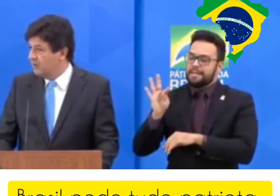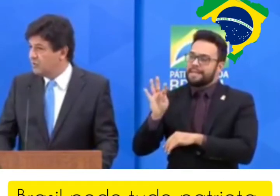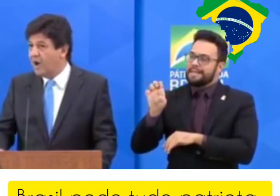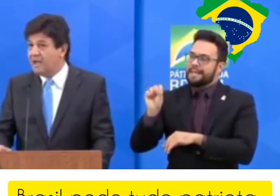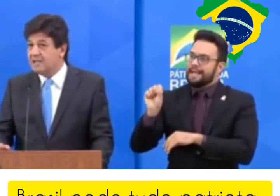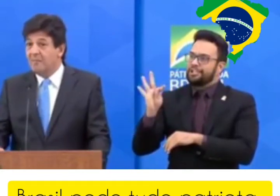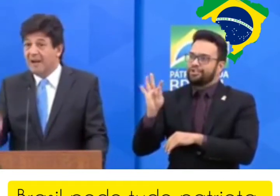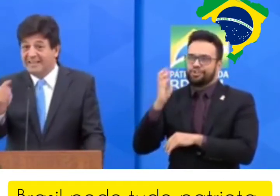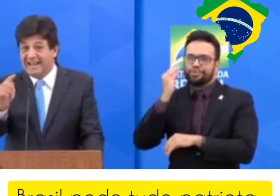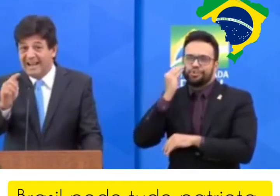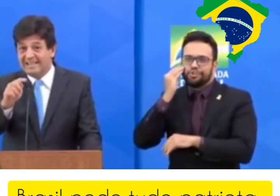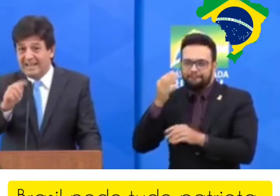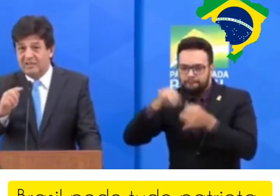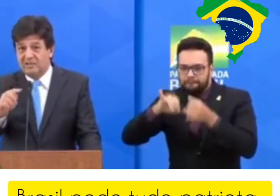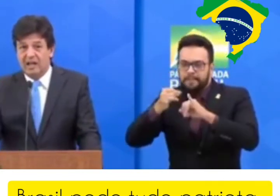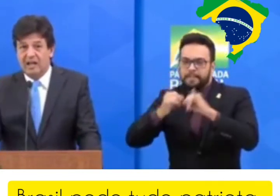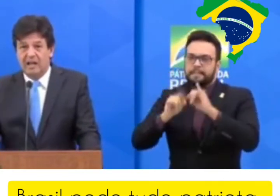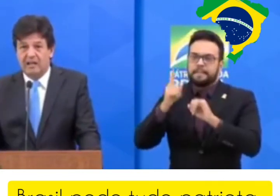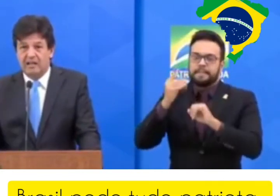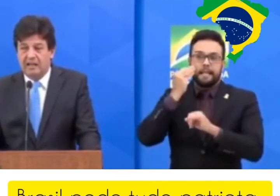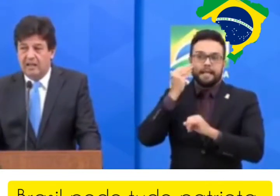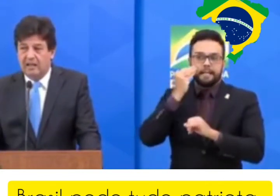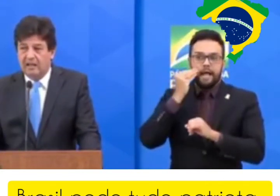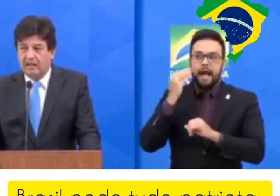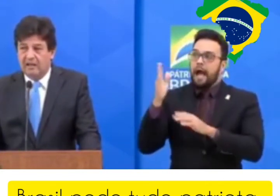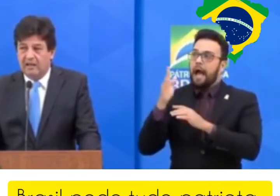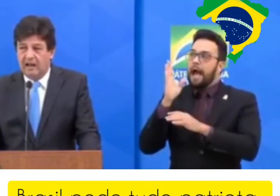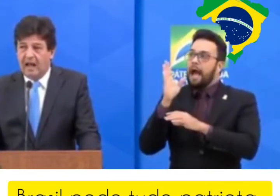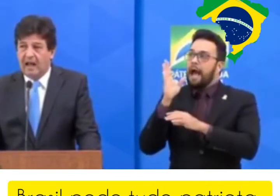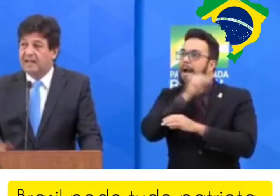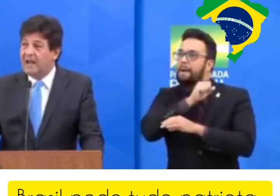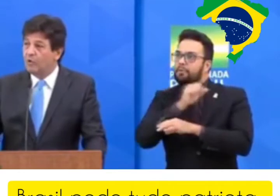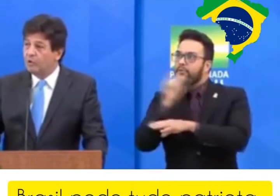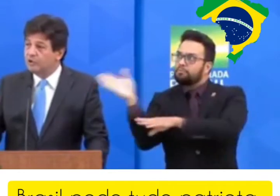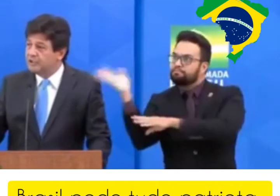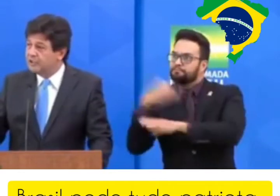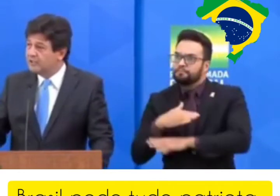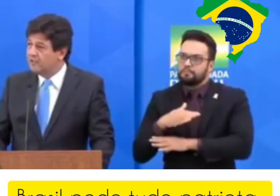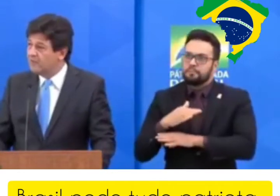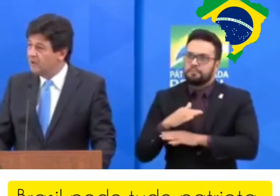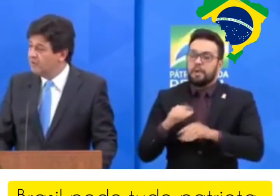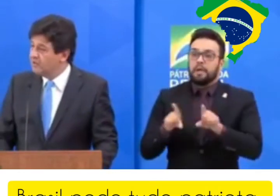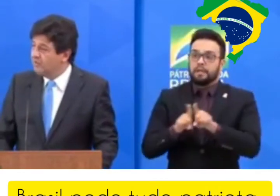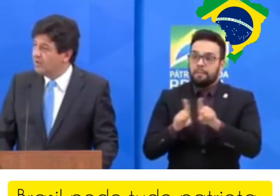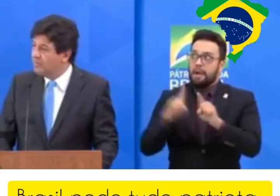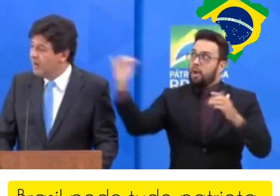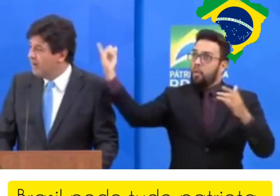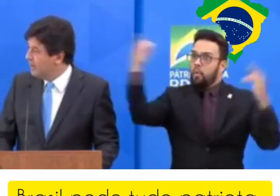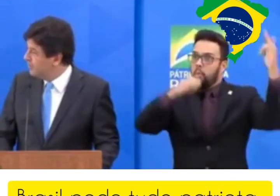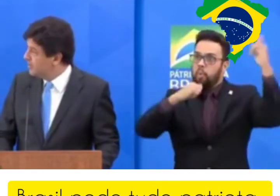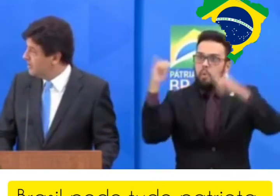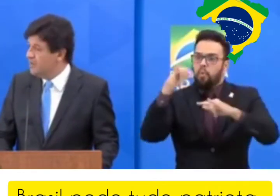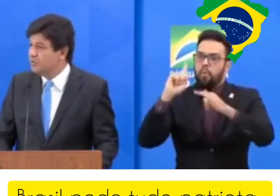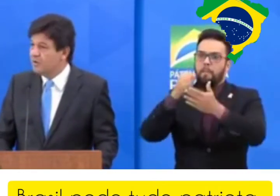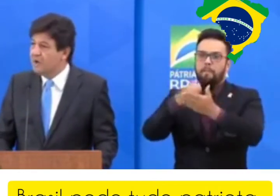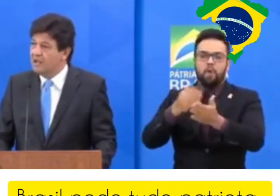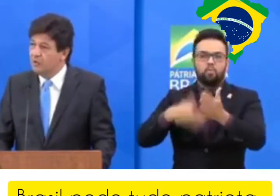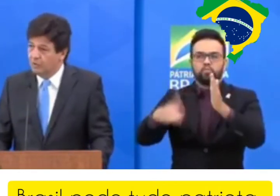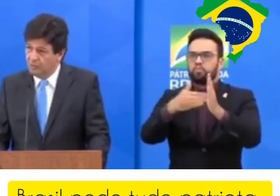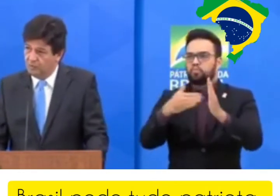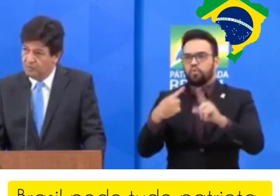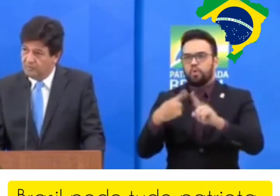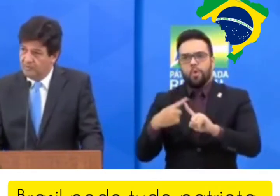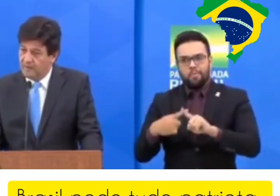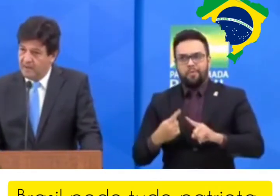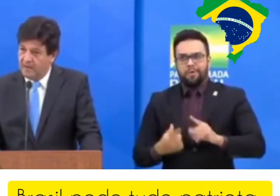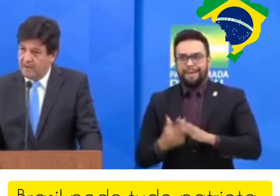rápidos, dos quais, para trazer de lá até aqui, até a logística de avião eles tiveram que pagar, porque até isso caiu